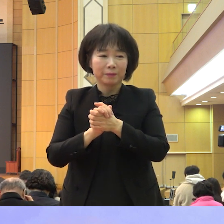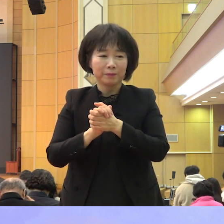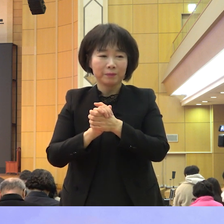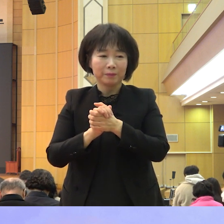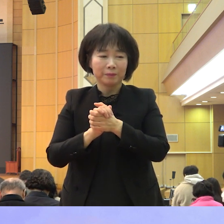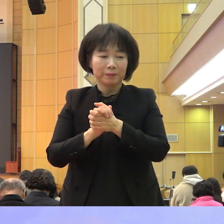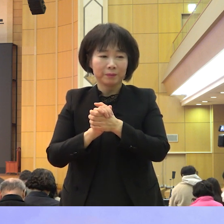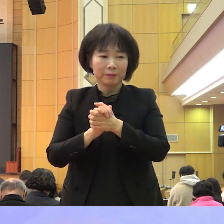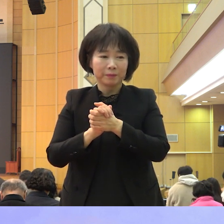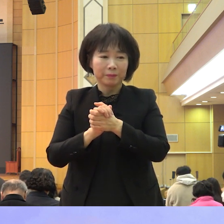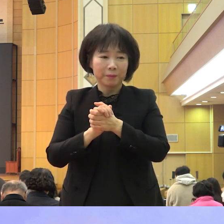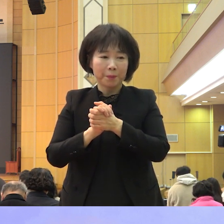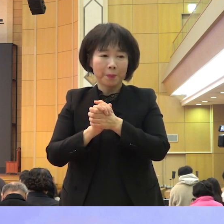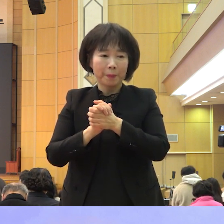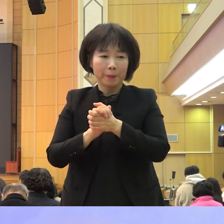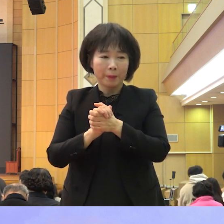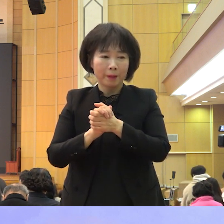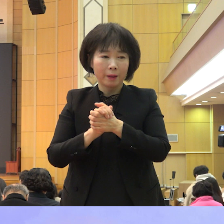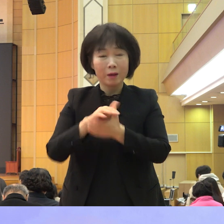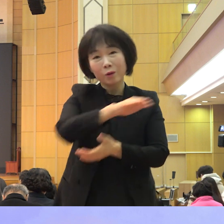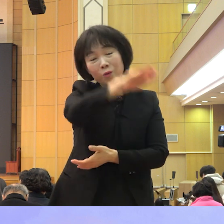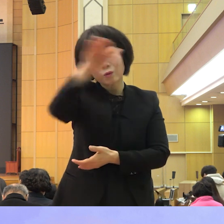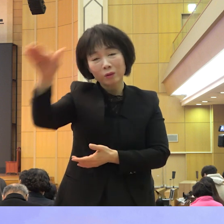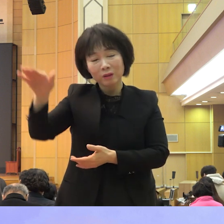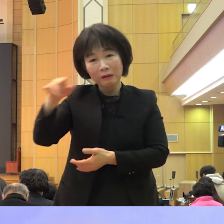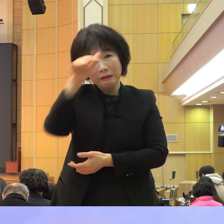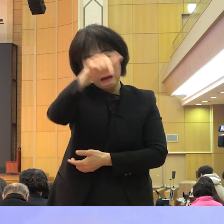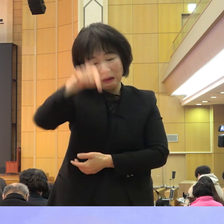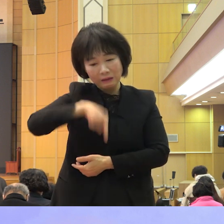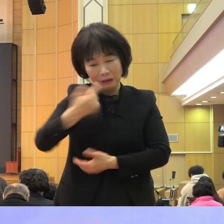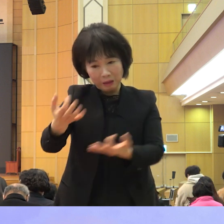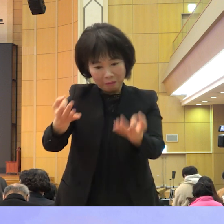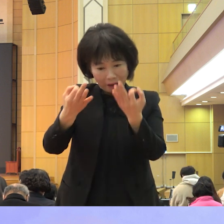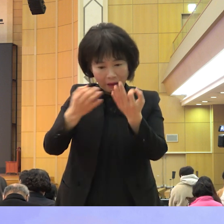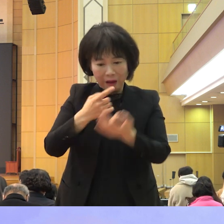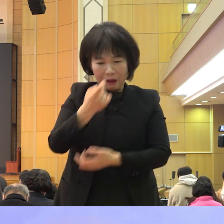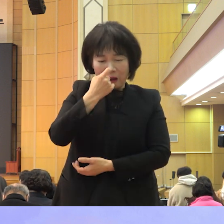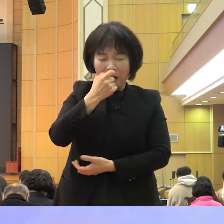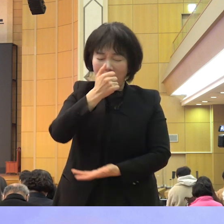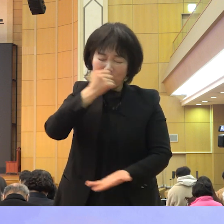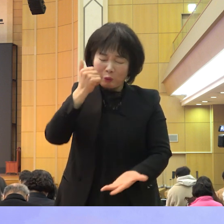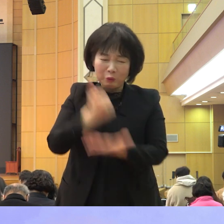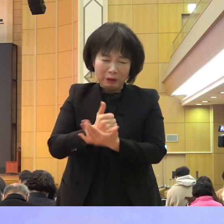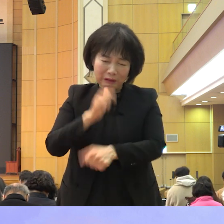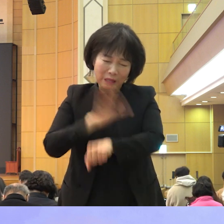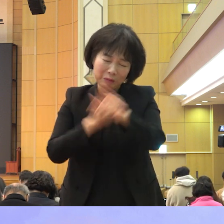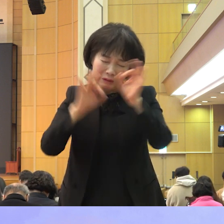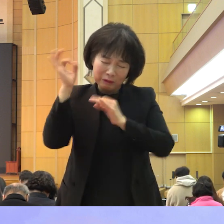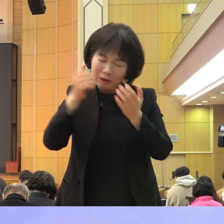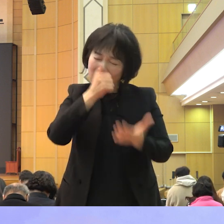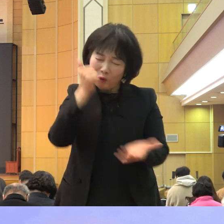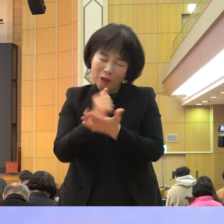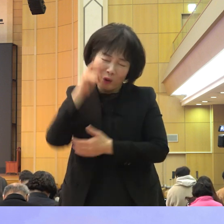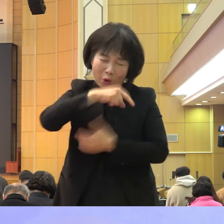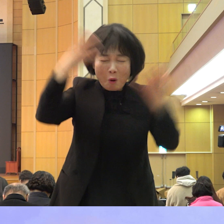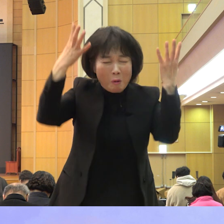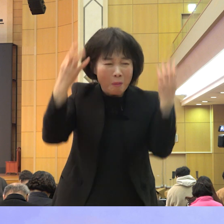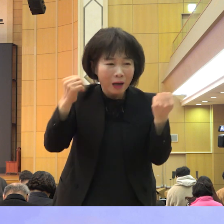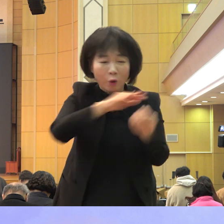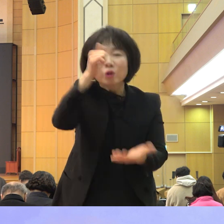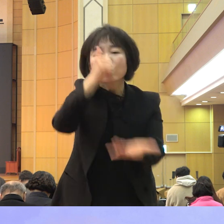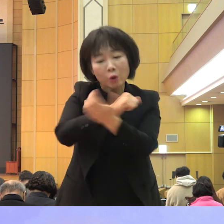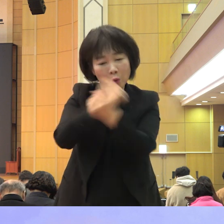그렇게 허물 많고 더러운 죄를 사해 주시고 우리를